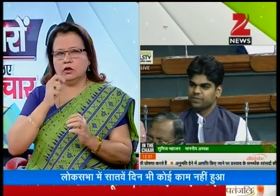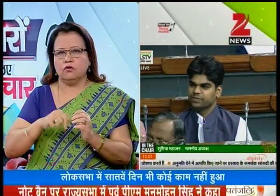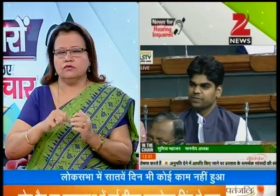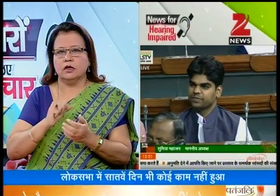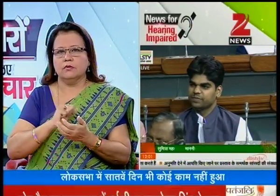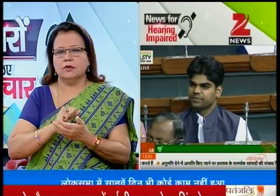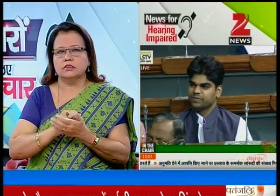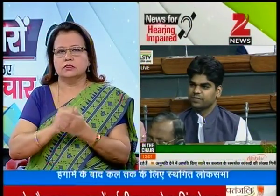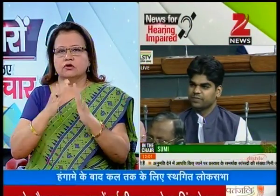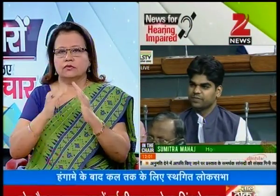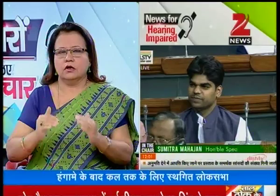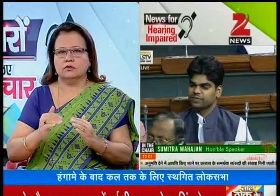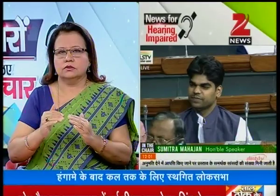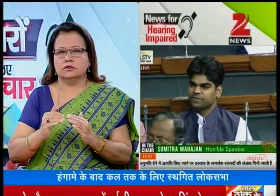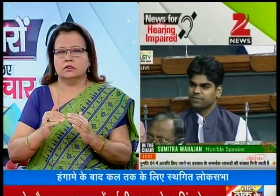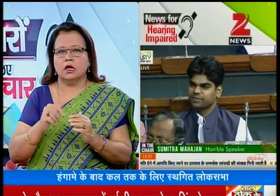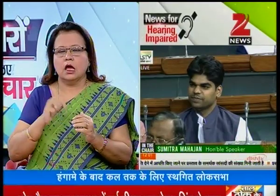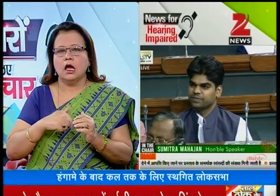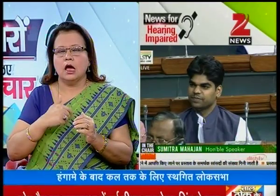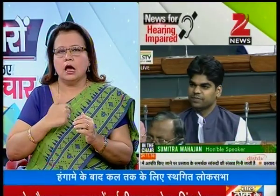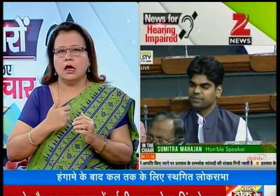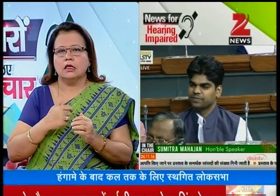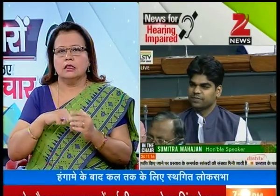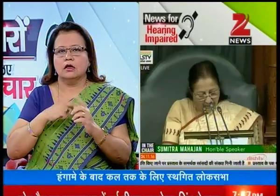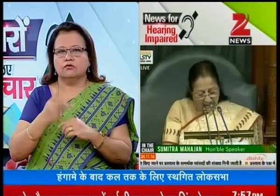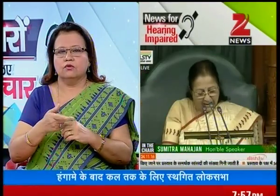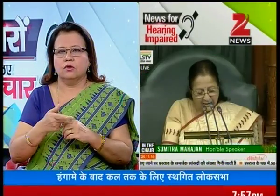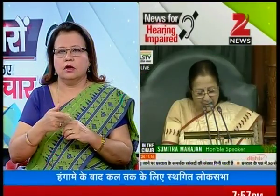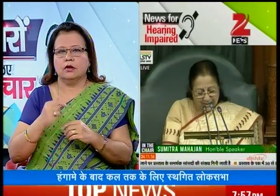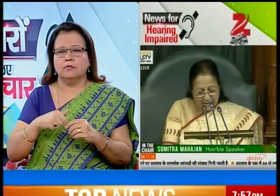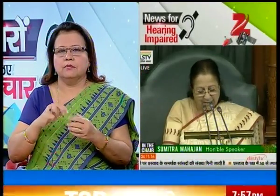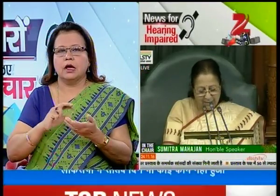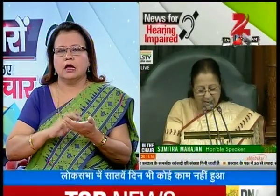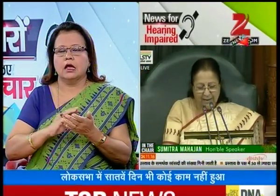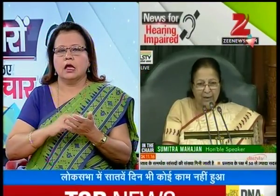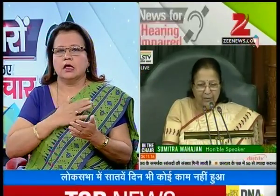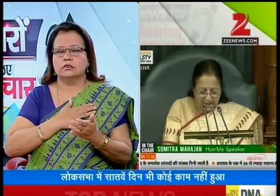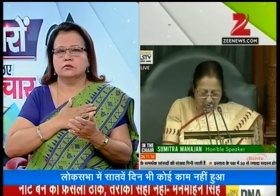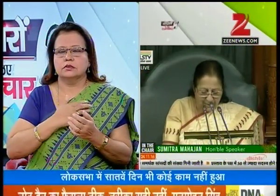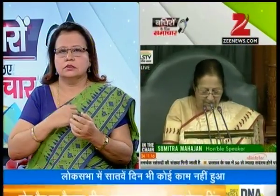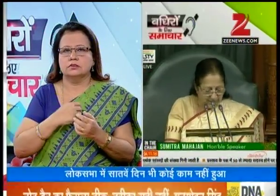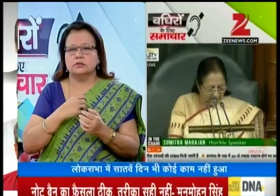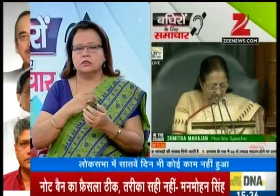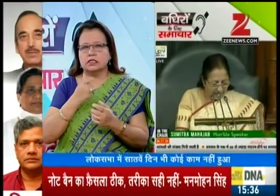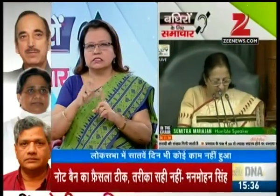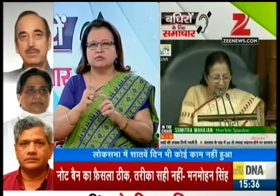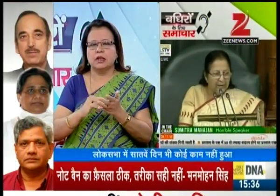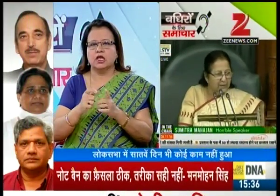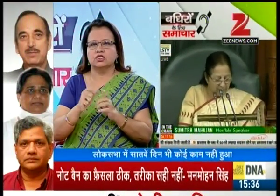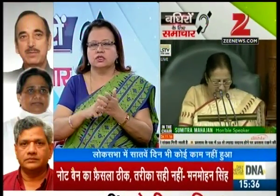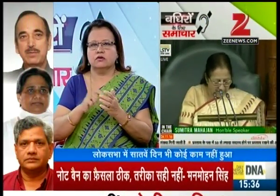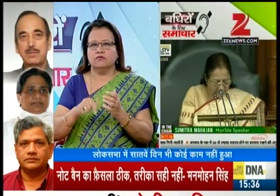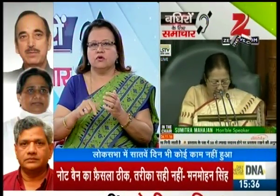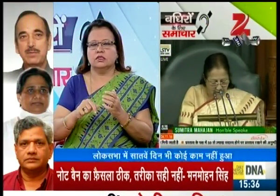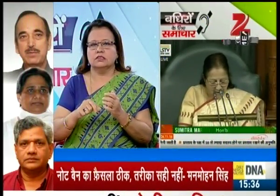प्रेस्टीज ऑफ द हाउस आय देयर फोर वाइल एक्सप्रेसिंग माय ग्रेव डिस्प्लेजर ओवर